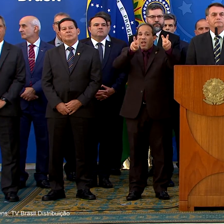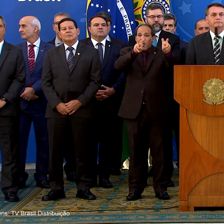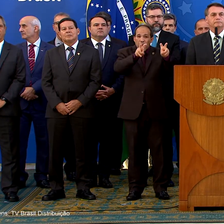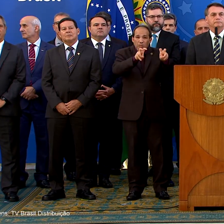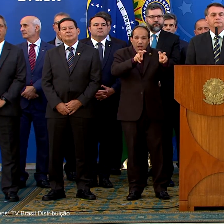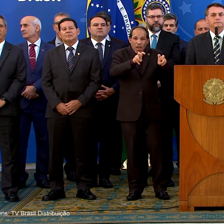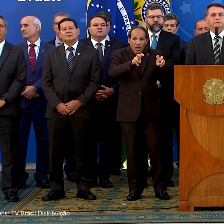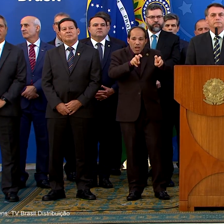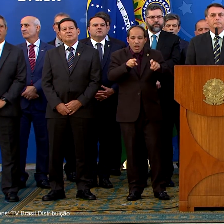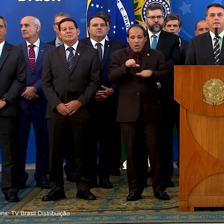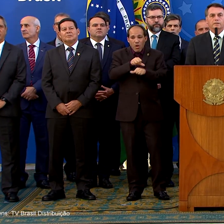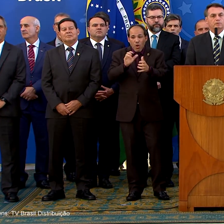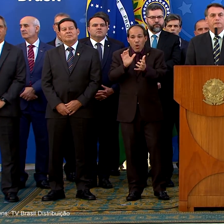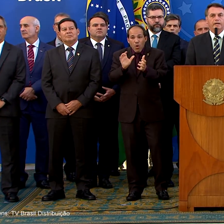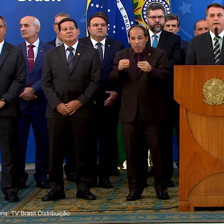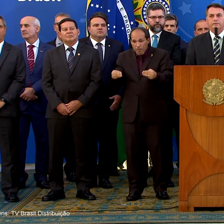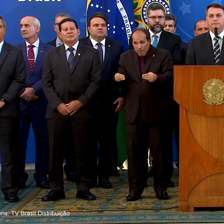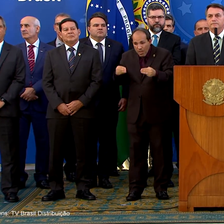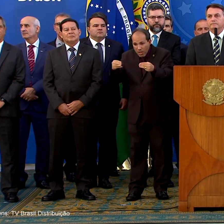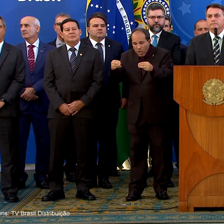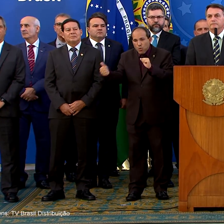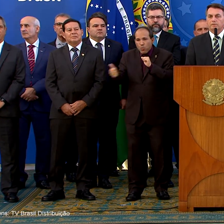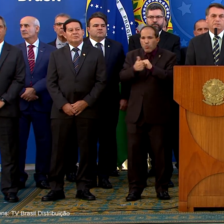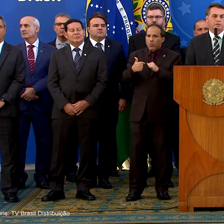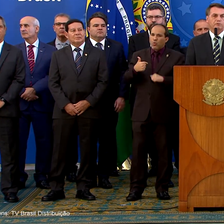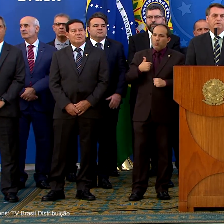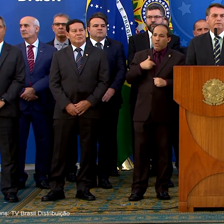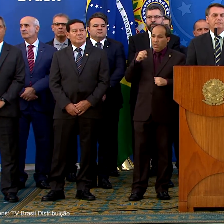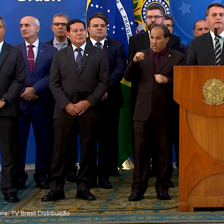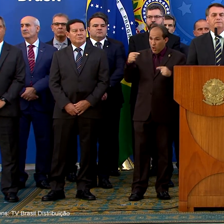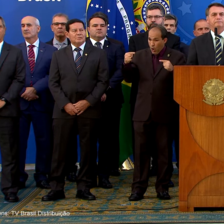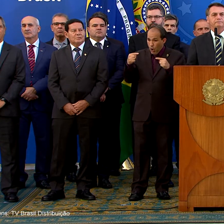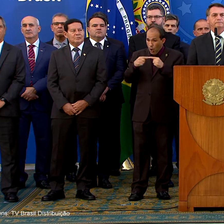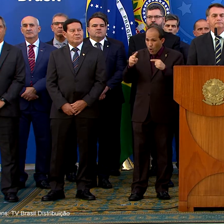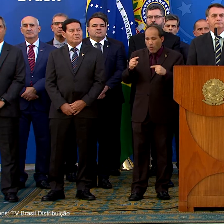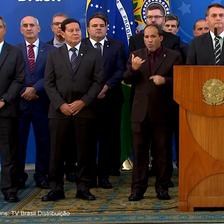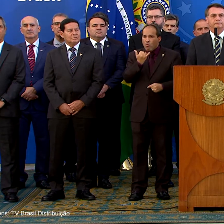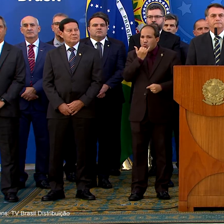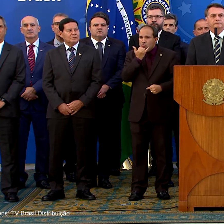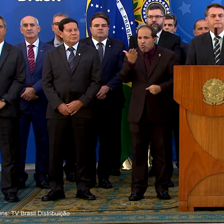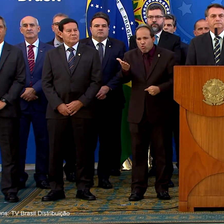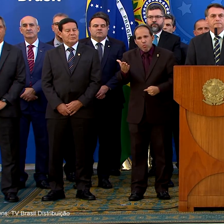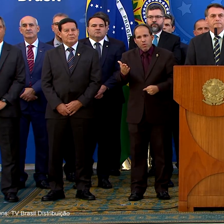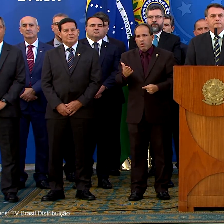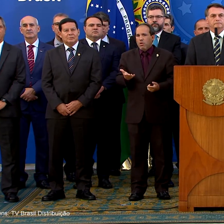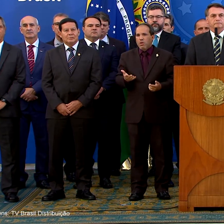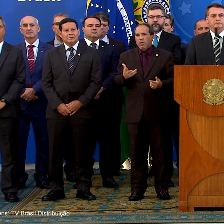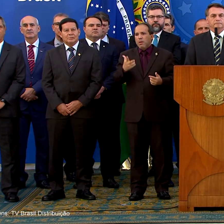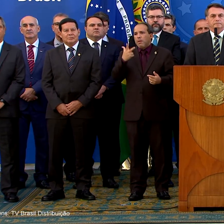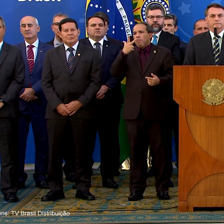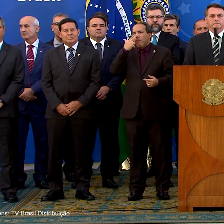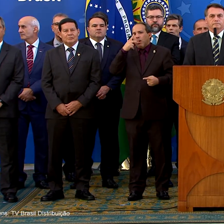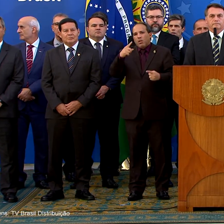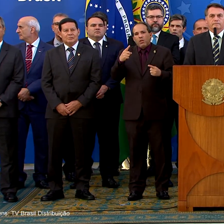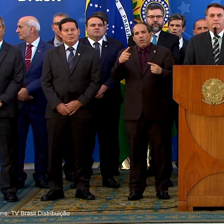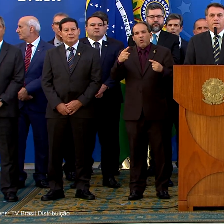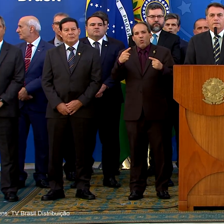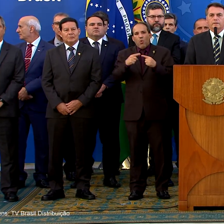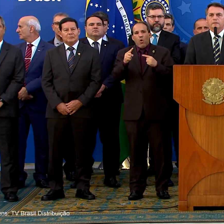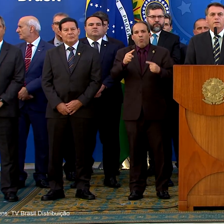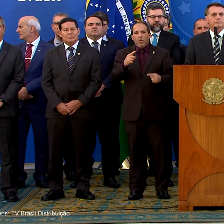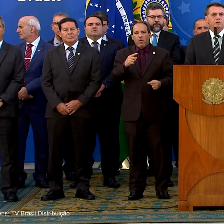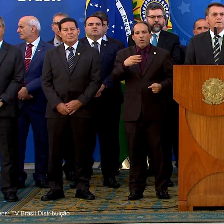junto comigo o caso contrário não estão no governo certo e aí